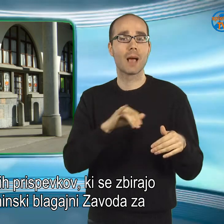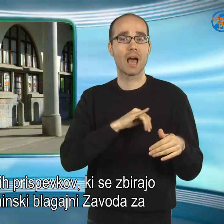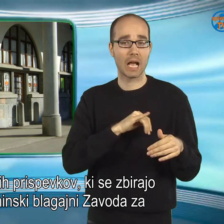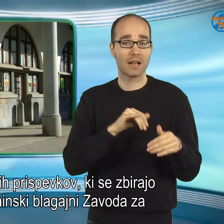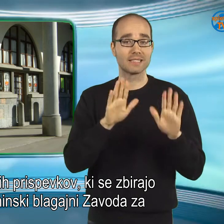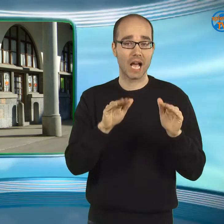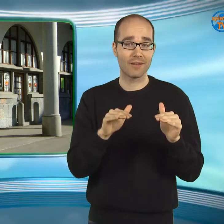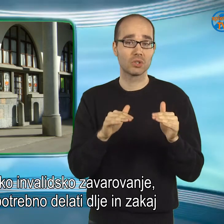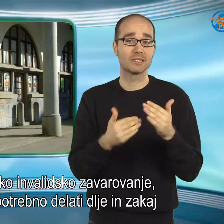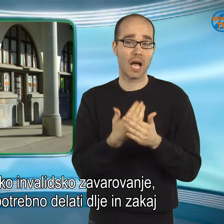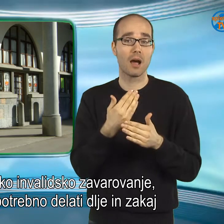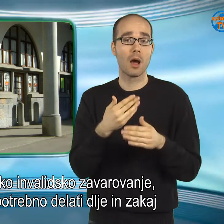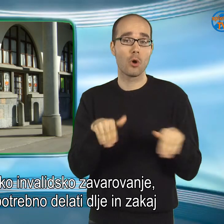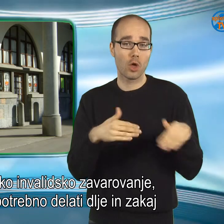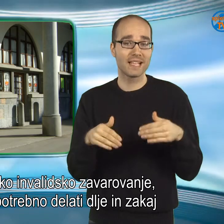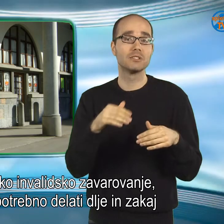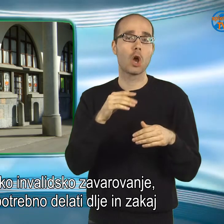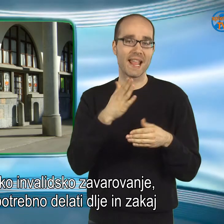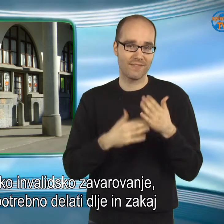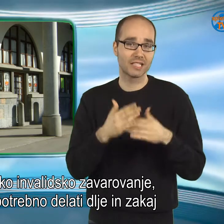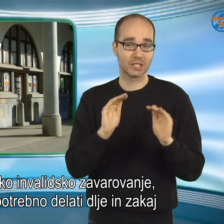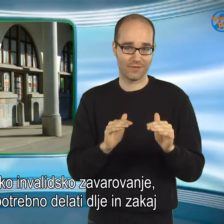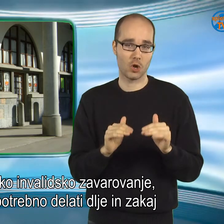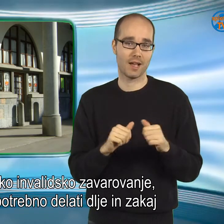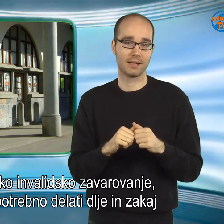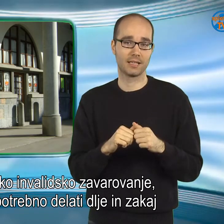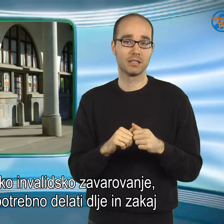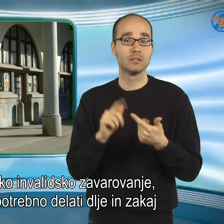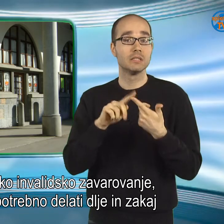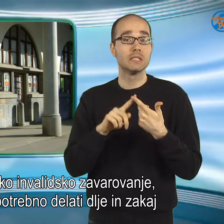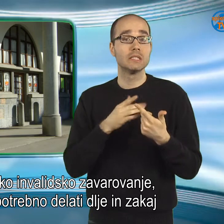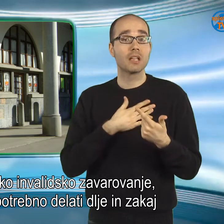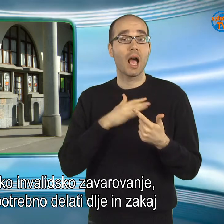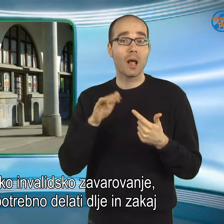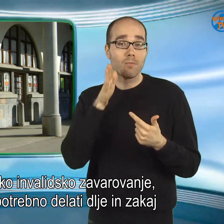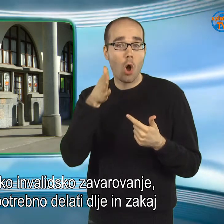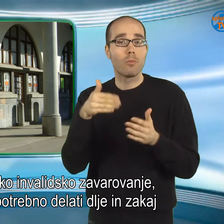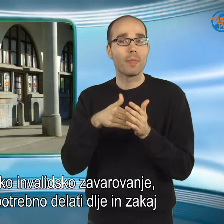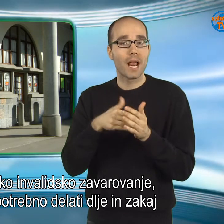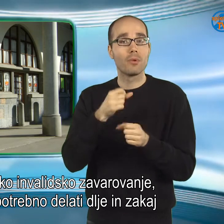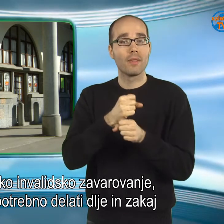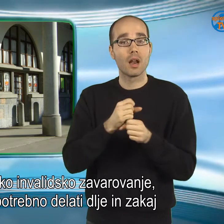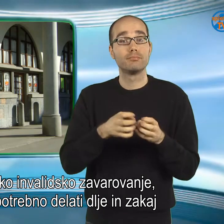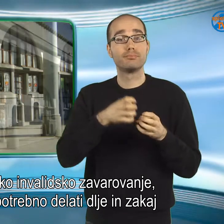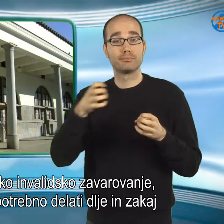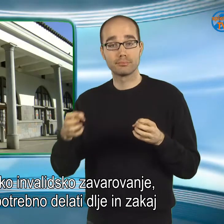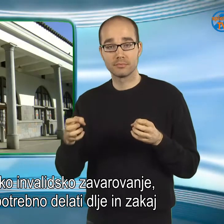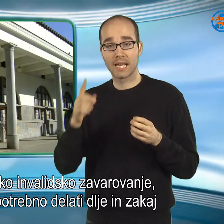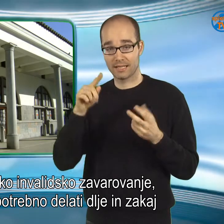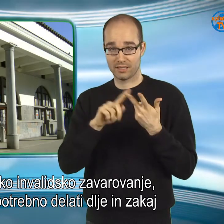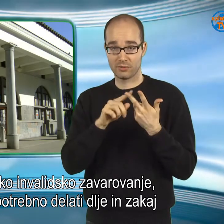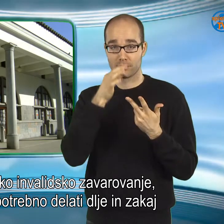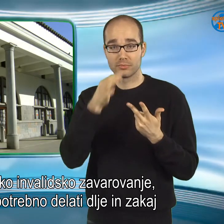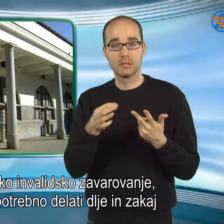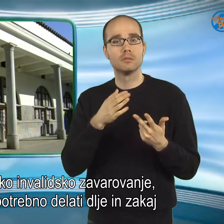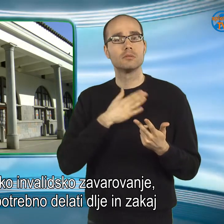invalidsko zavarovanje, zakaj bo potrebno delati dlje in zakaj je vedno bolj pomembno varčevati tudi v drugem